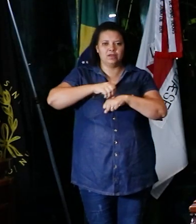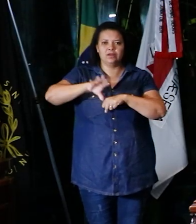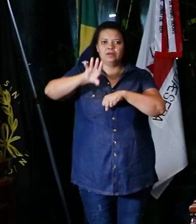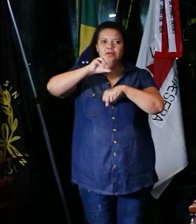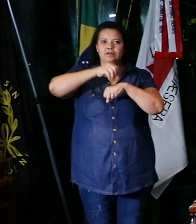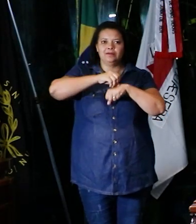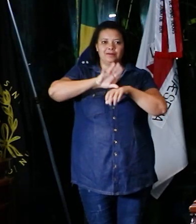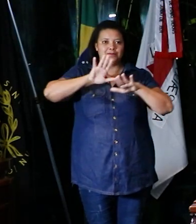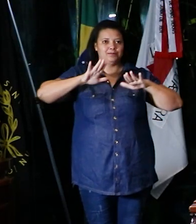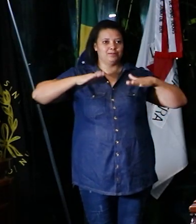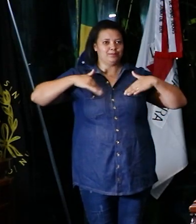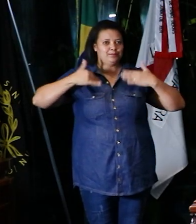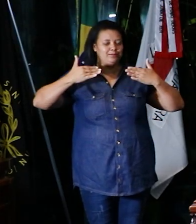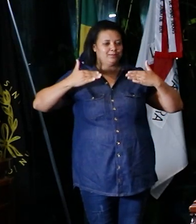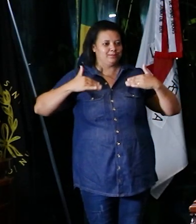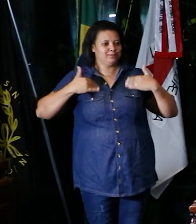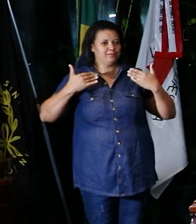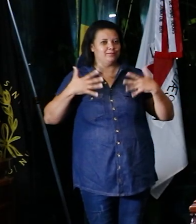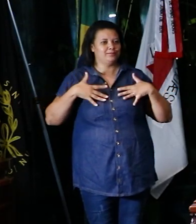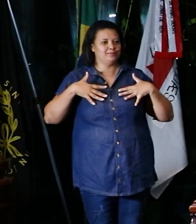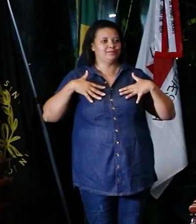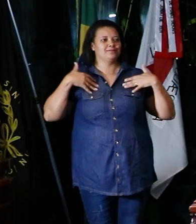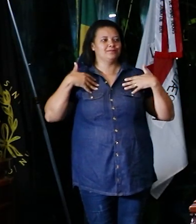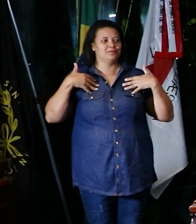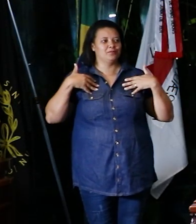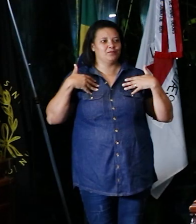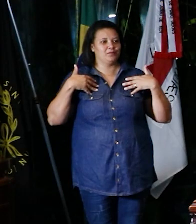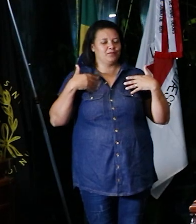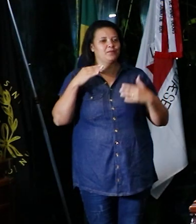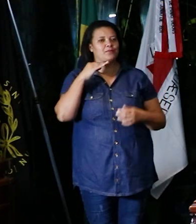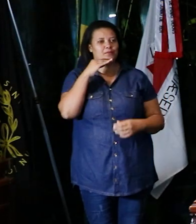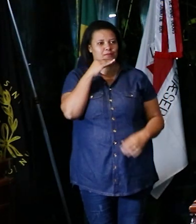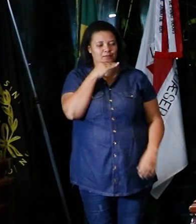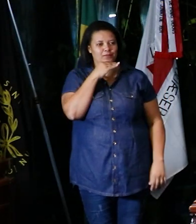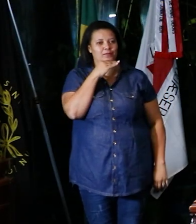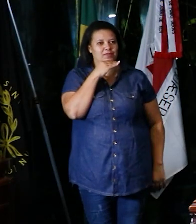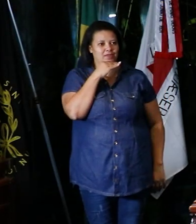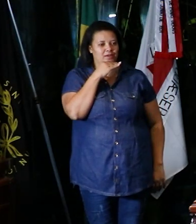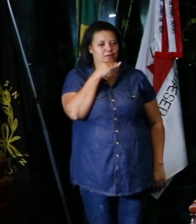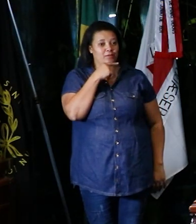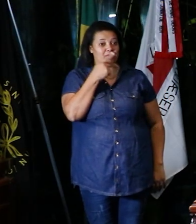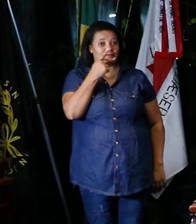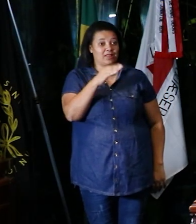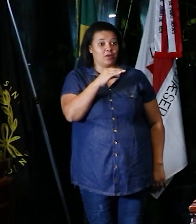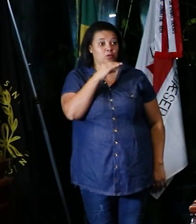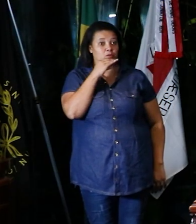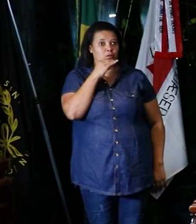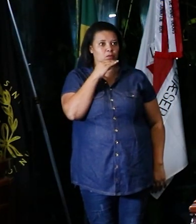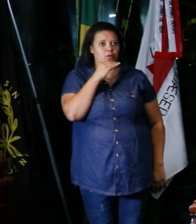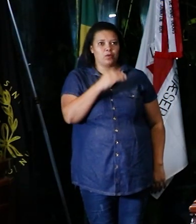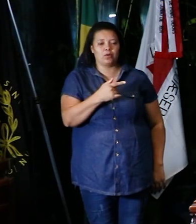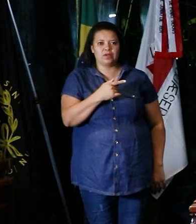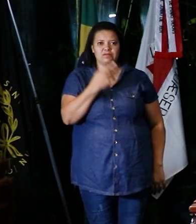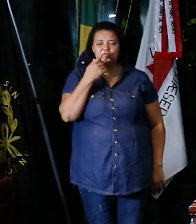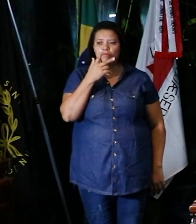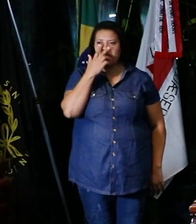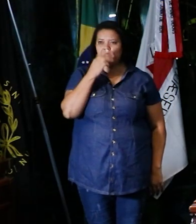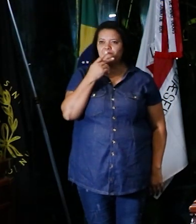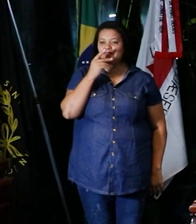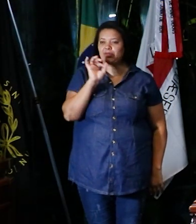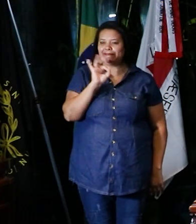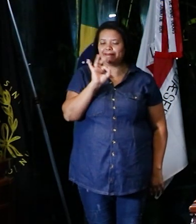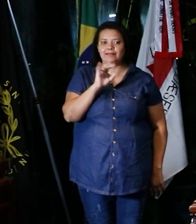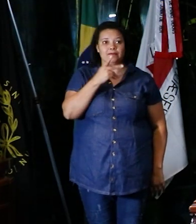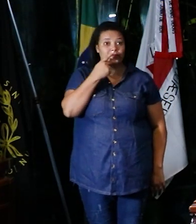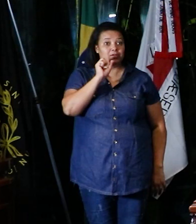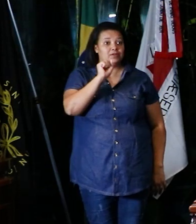esse entusiasmo que você transmite, Antonieta. Que a gente percebe, eu sei que está falando do Drummond, você está falando que não falou nada, mas você falou muito. Porque